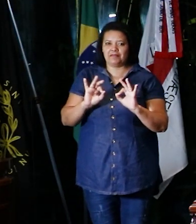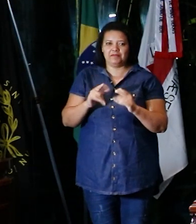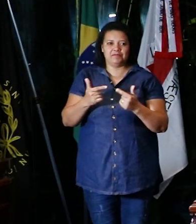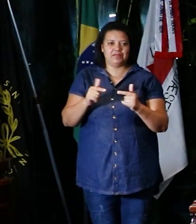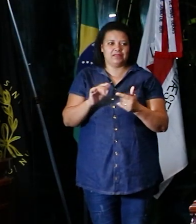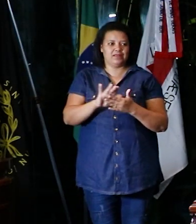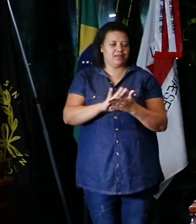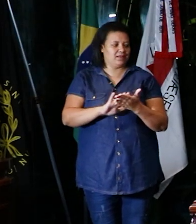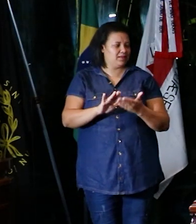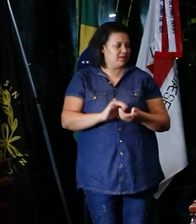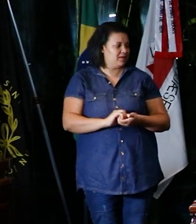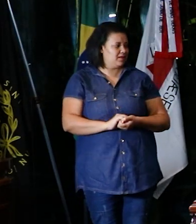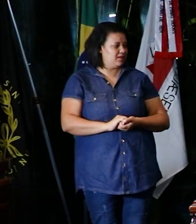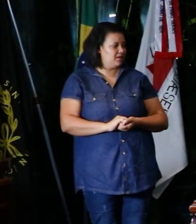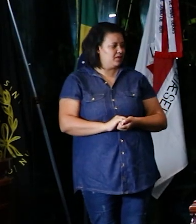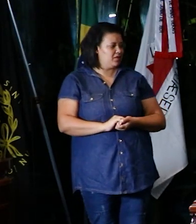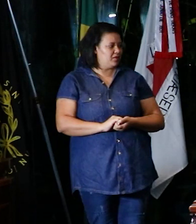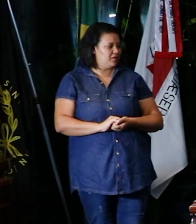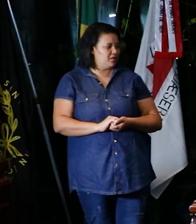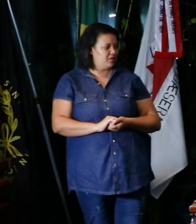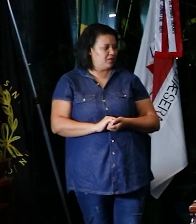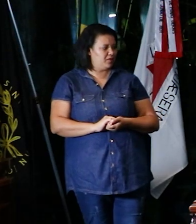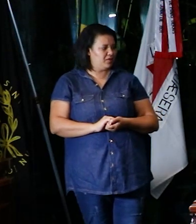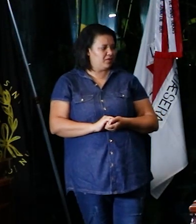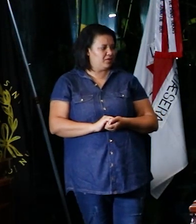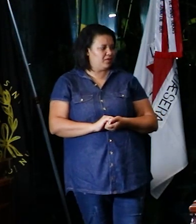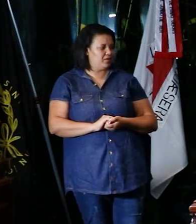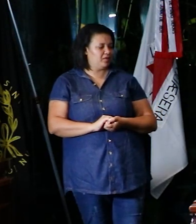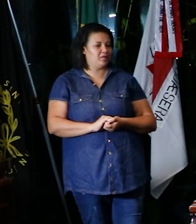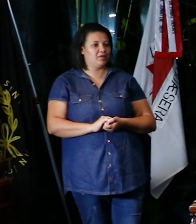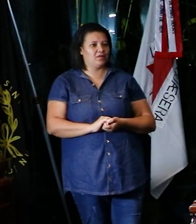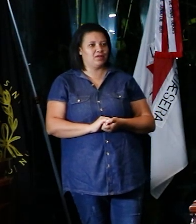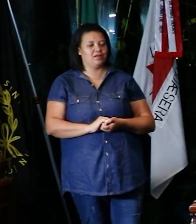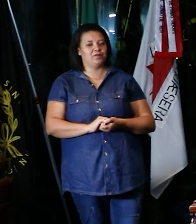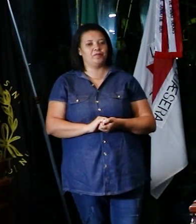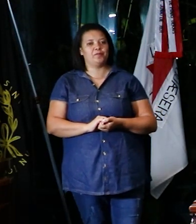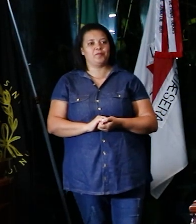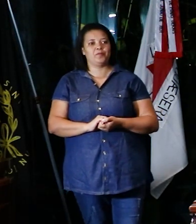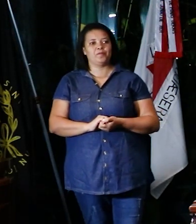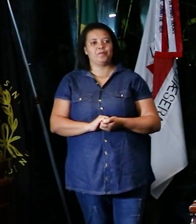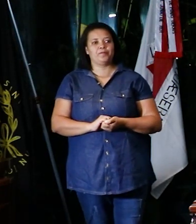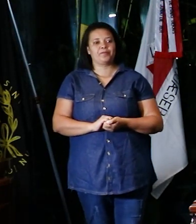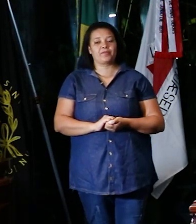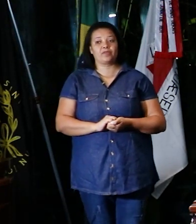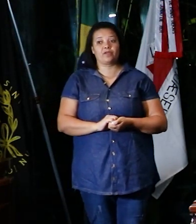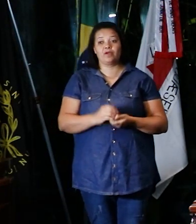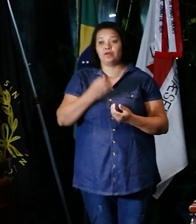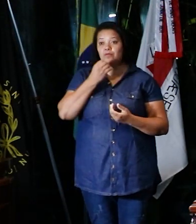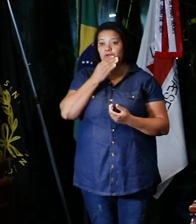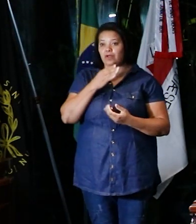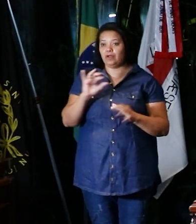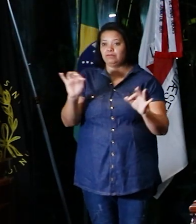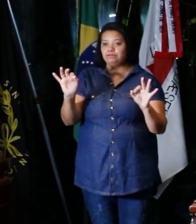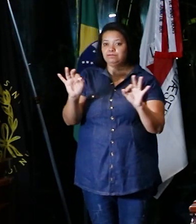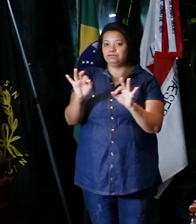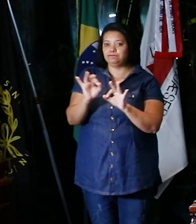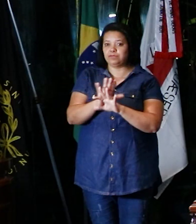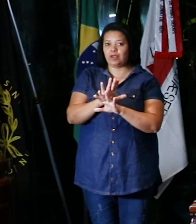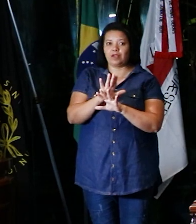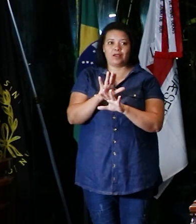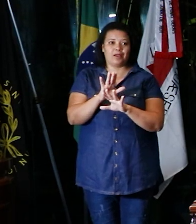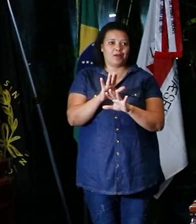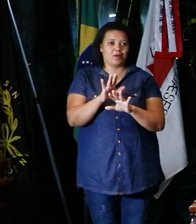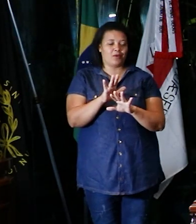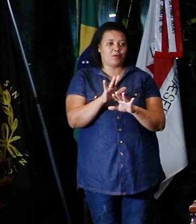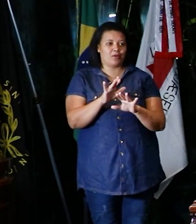Sinto muito. As editoras estão aí para dizer. Infelizmente, nós vamos ter que encerrar por causa de problema